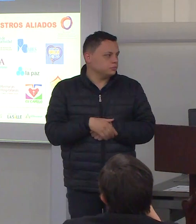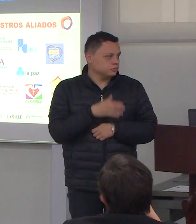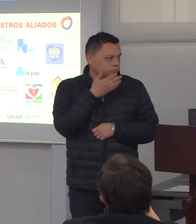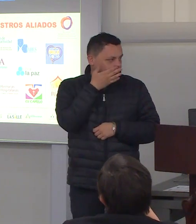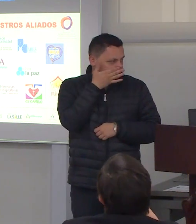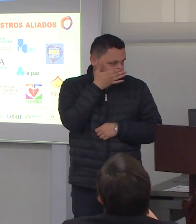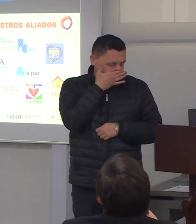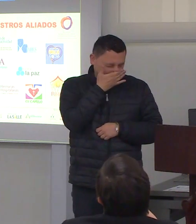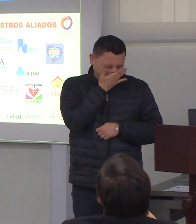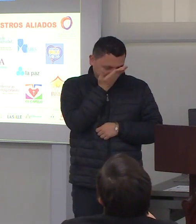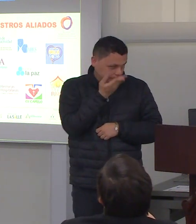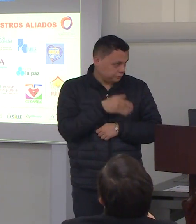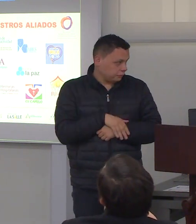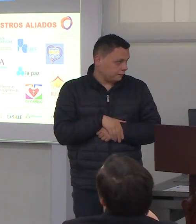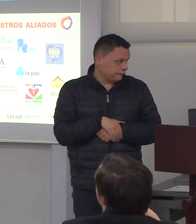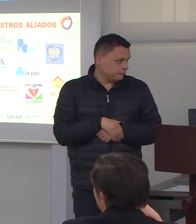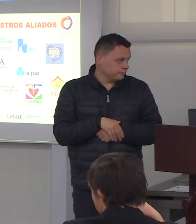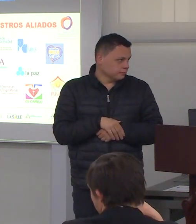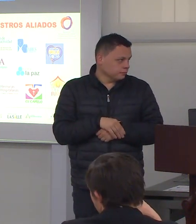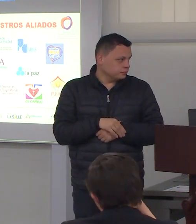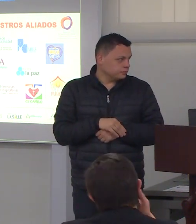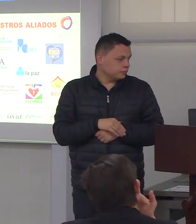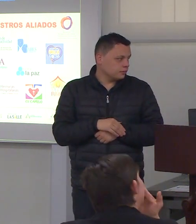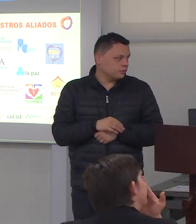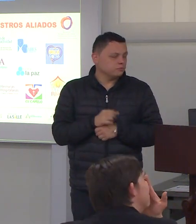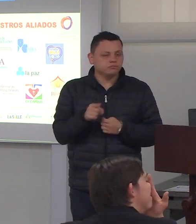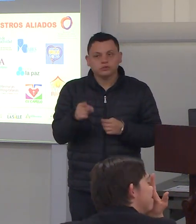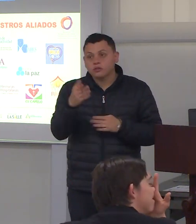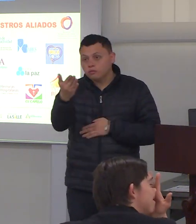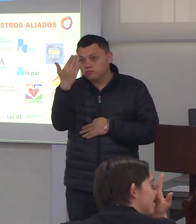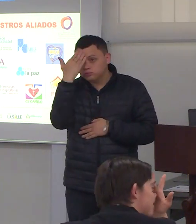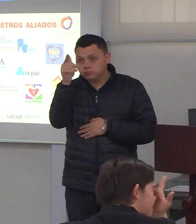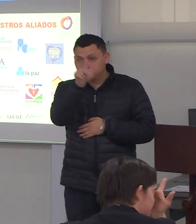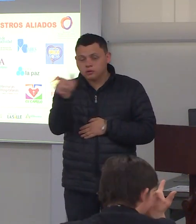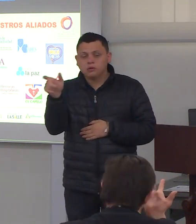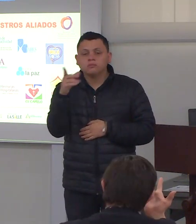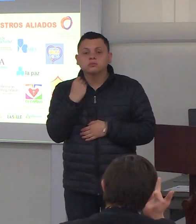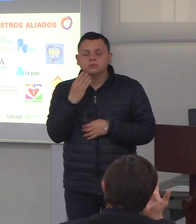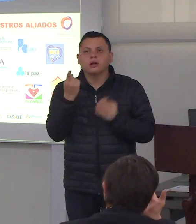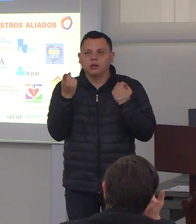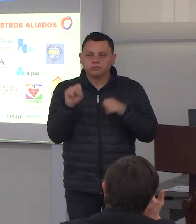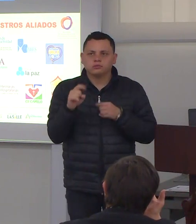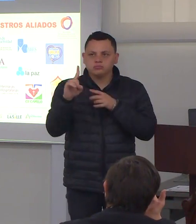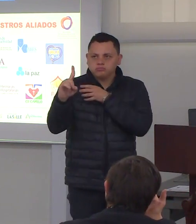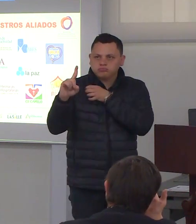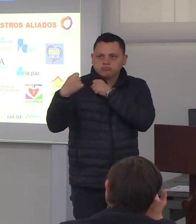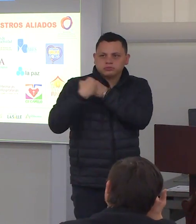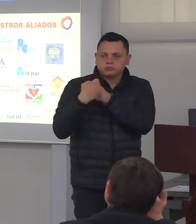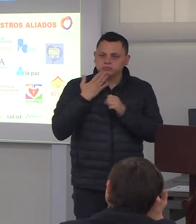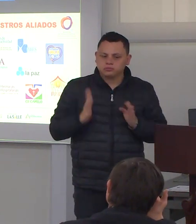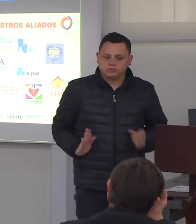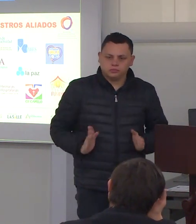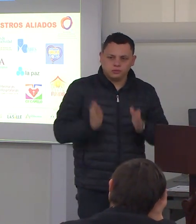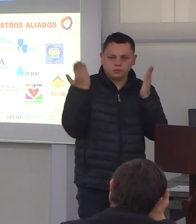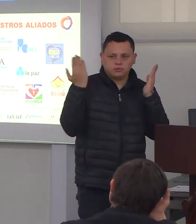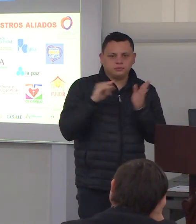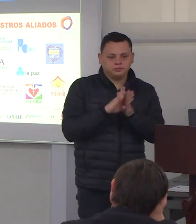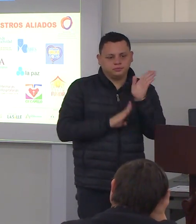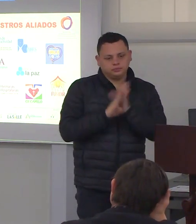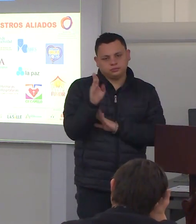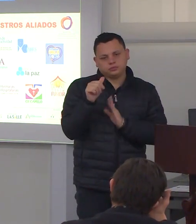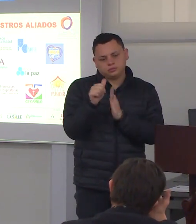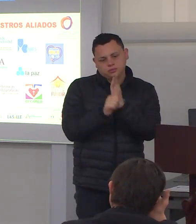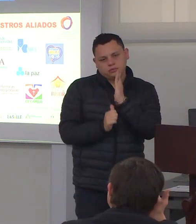realmente ellos son los que saben y nos articulamos para hacer lo mejor posible pues el desarrollo de nuestros